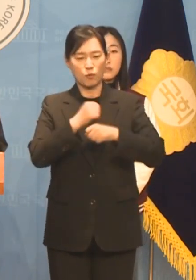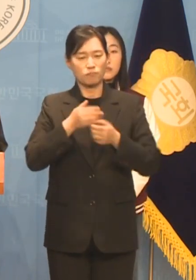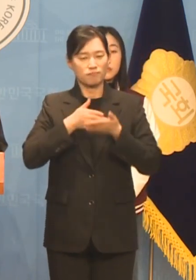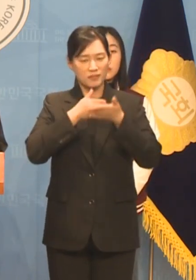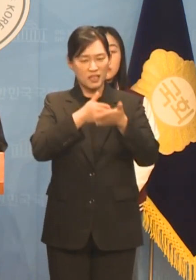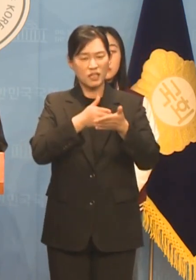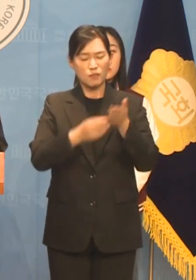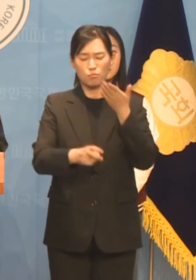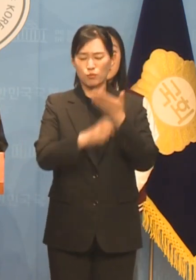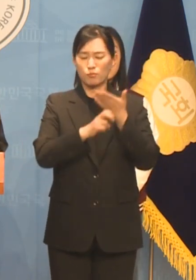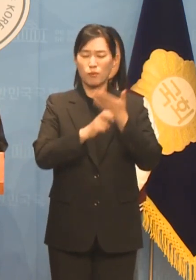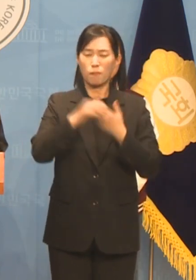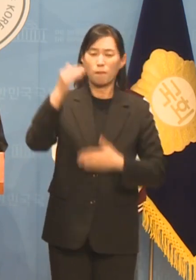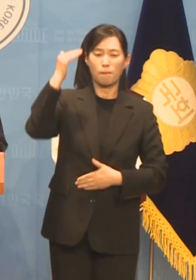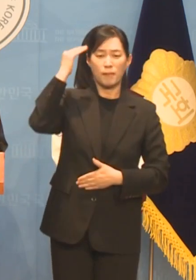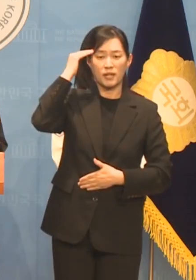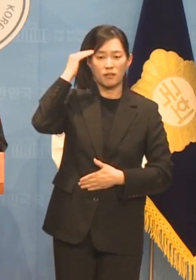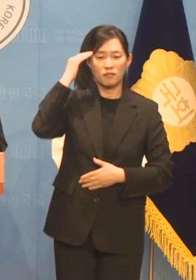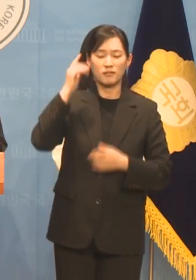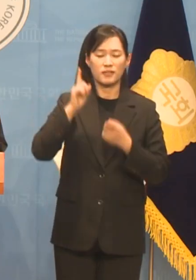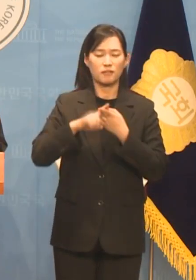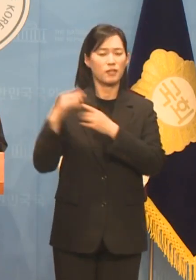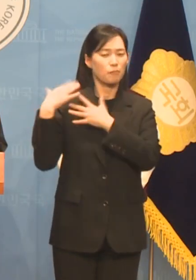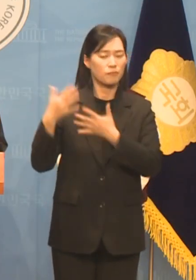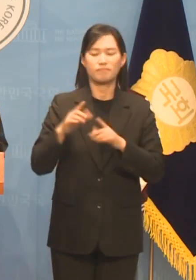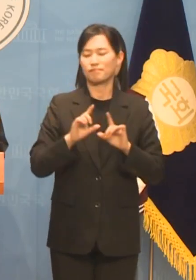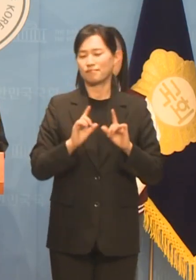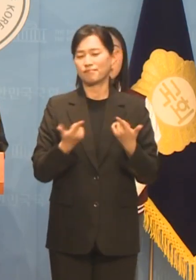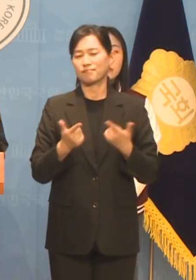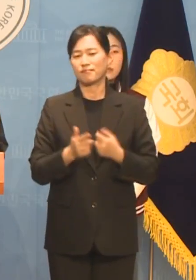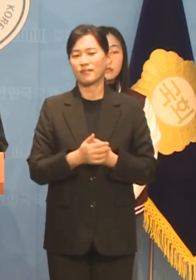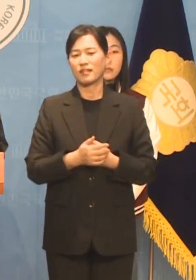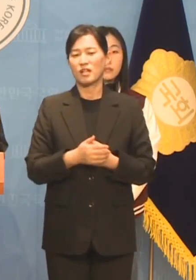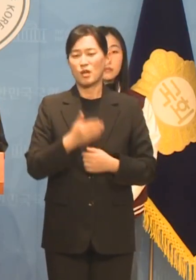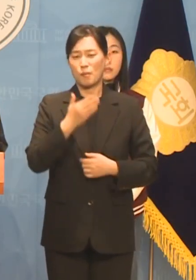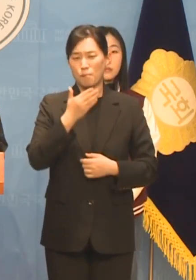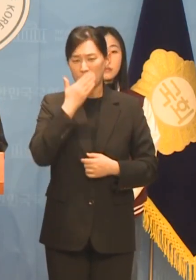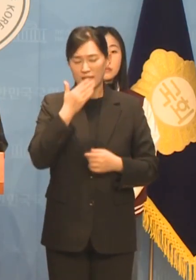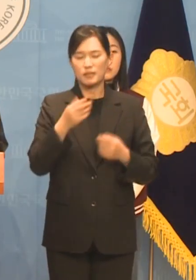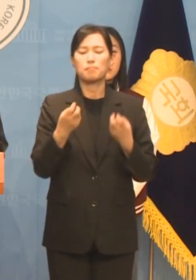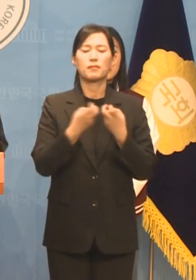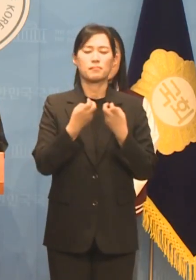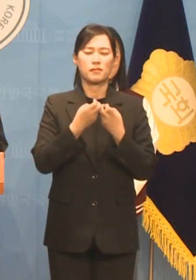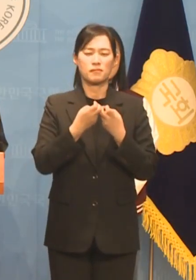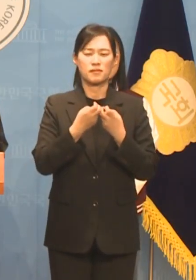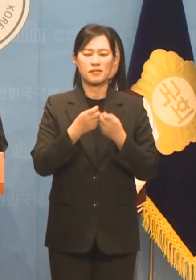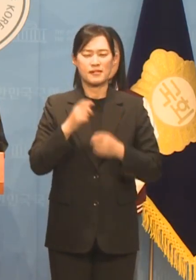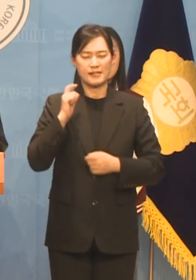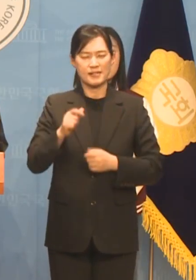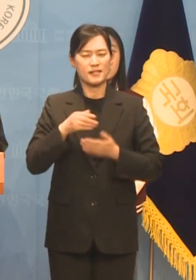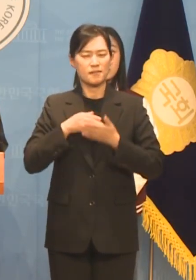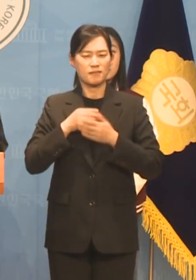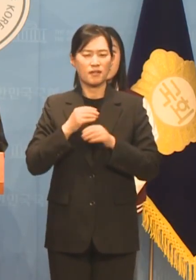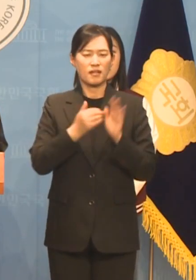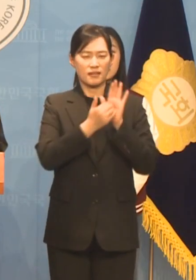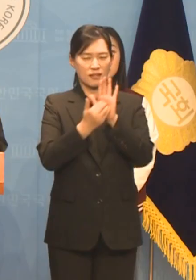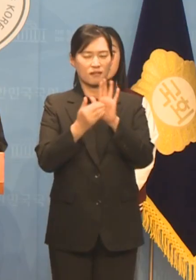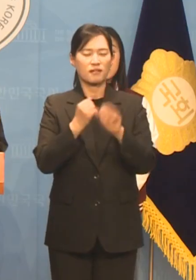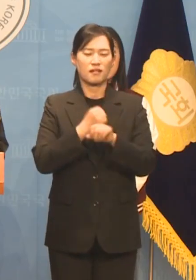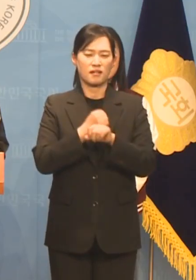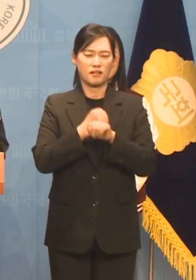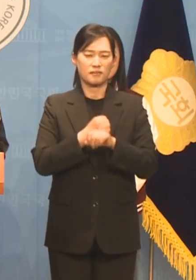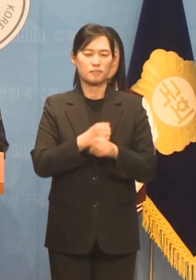불법적으로 방해하는 행위를 결코 자시하지 않을 것입니다. 가능한 모든 방법으로 강경히 대응할 것을 밝히는